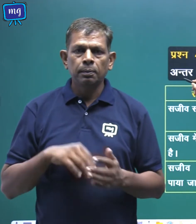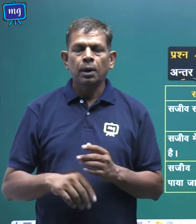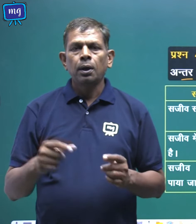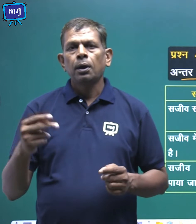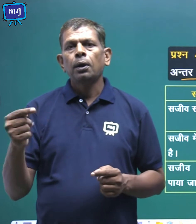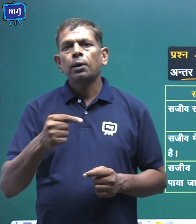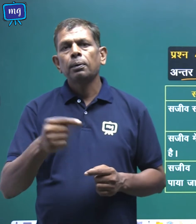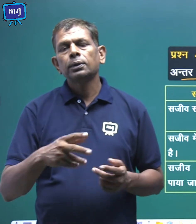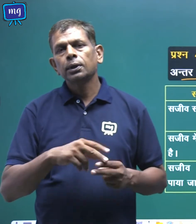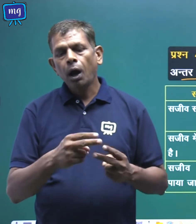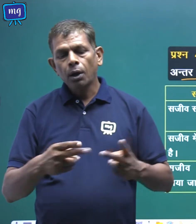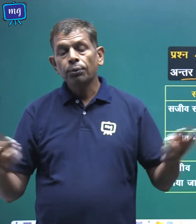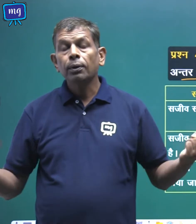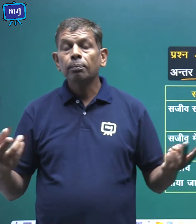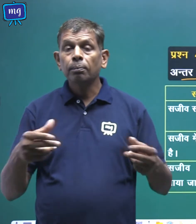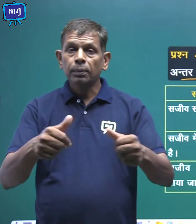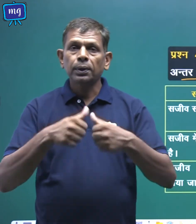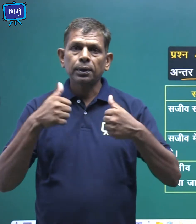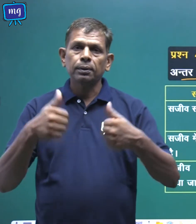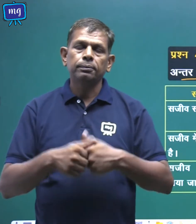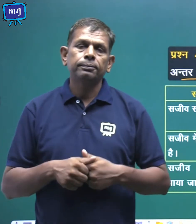अंतर बताइए।